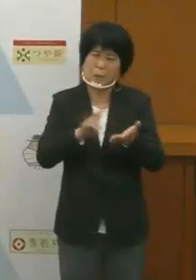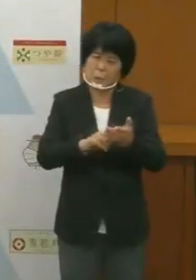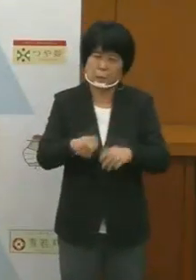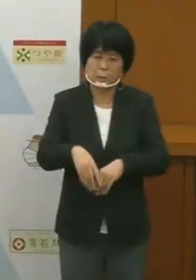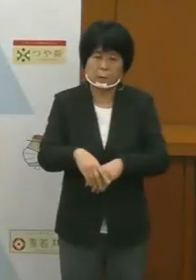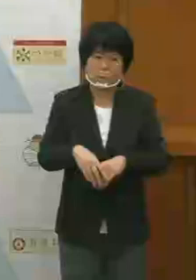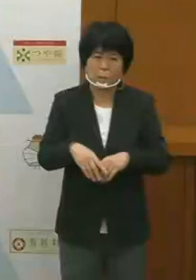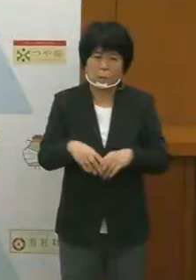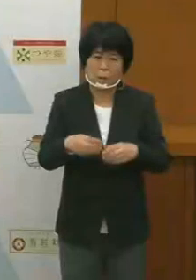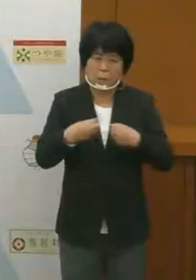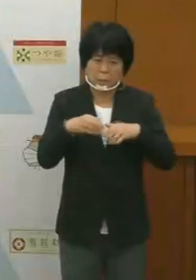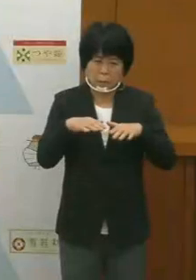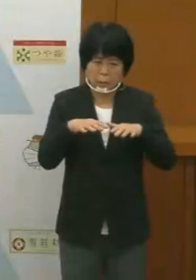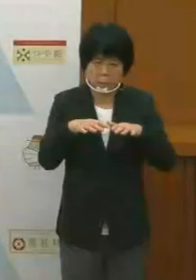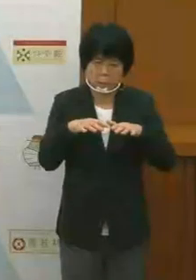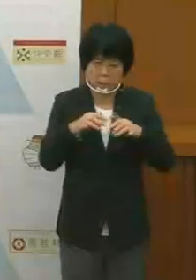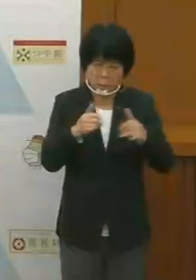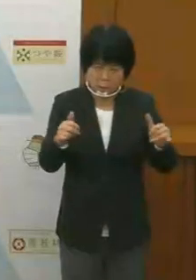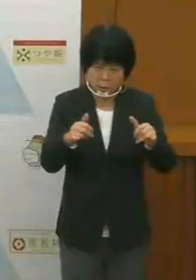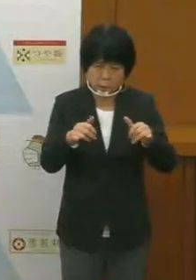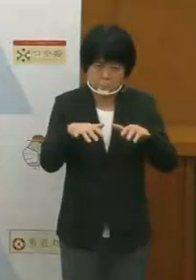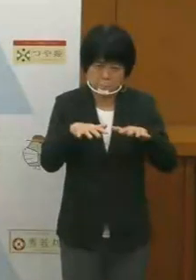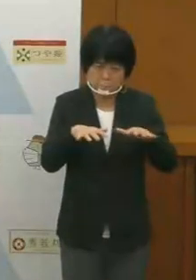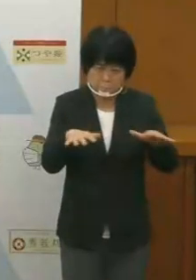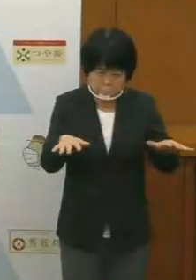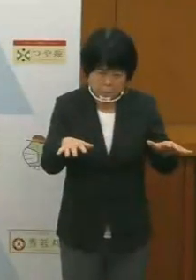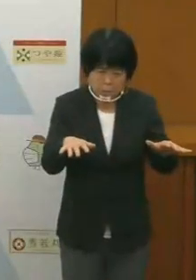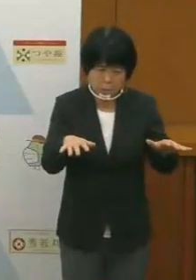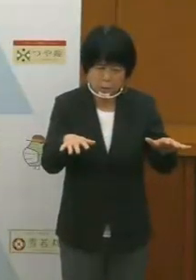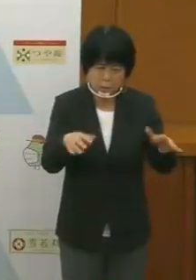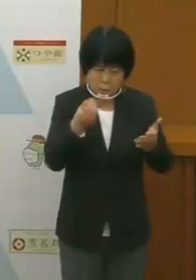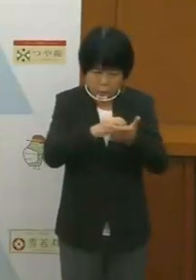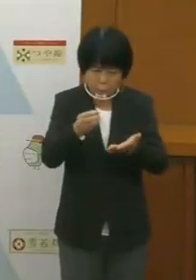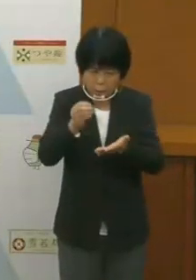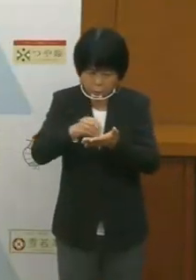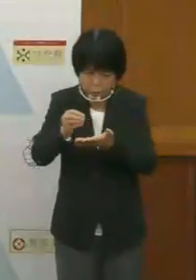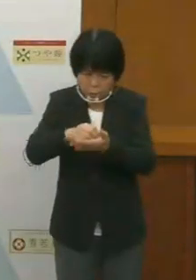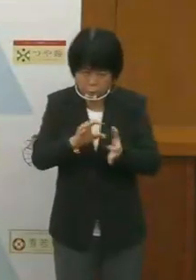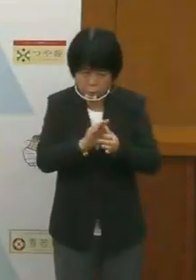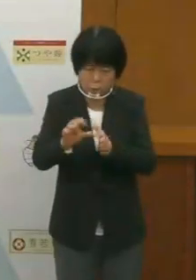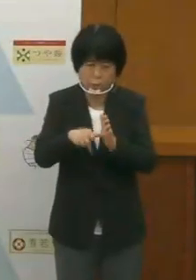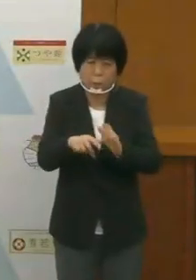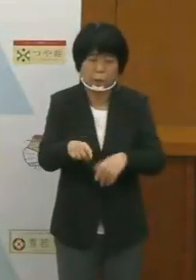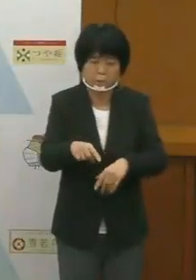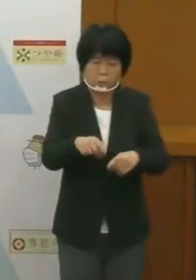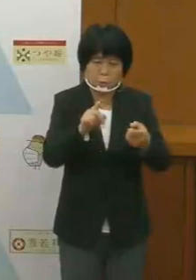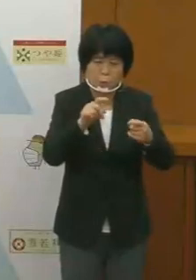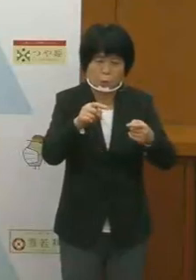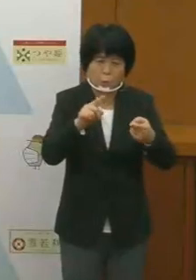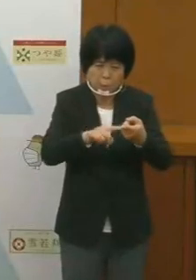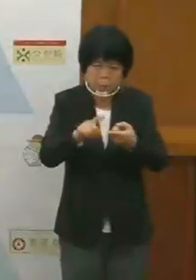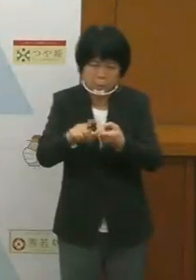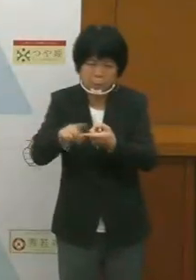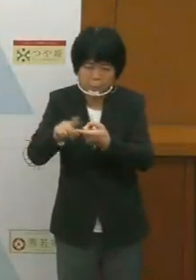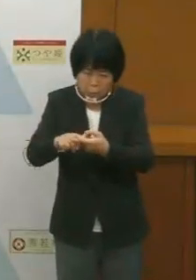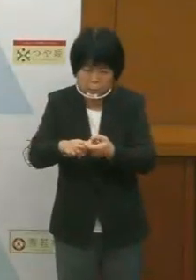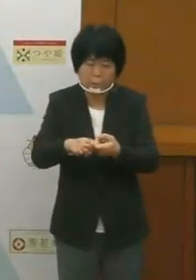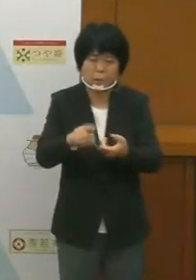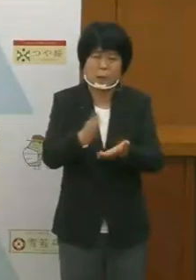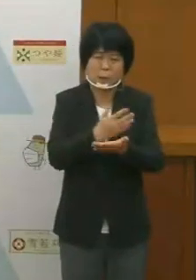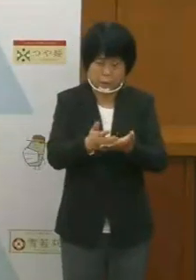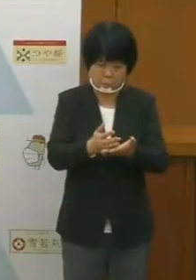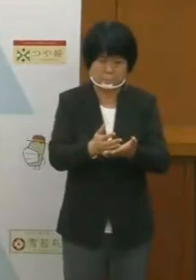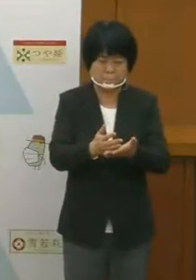どんどんとその感染者の方がですね、確認されていけばまた随時見直すことが必要かというふうに思います